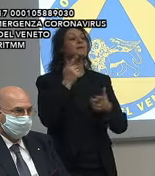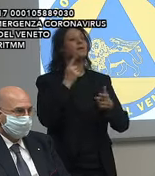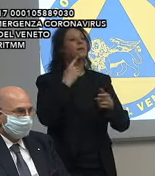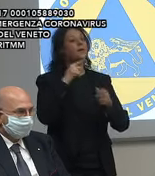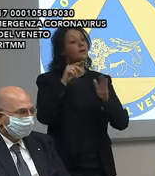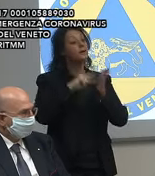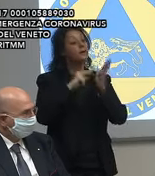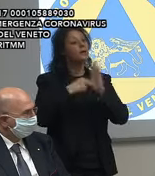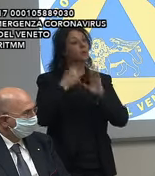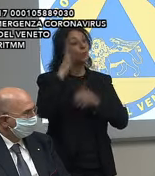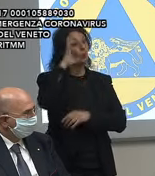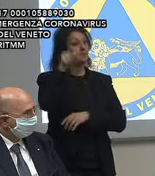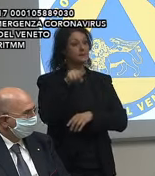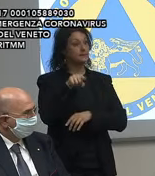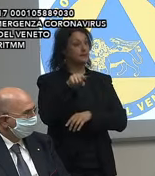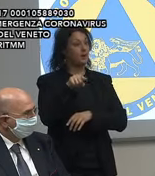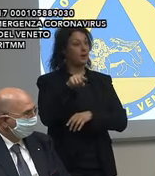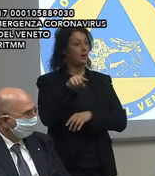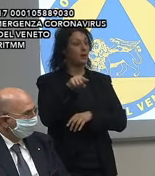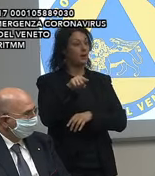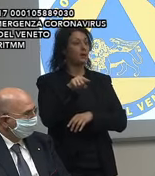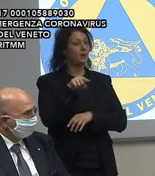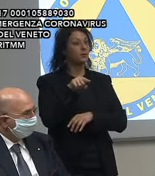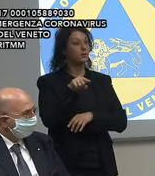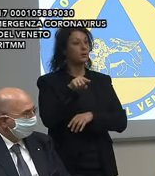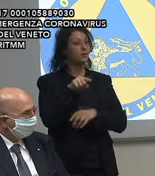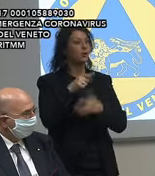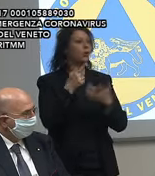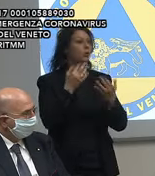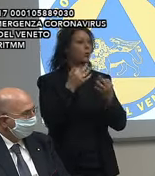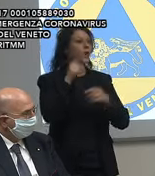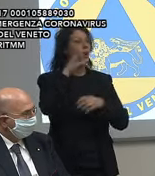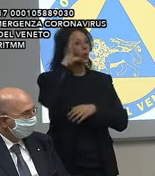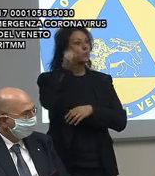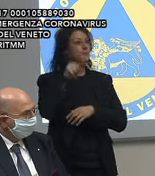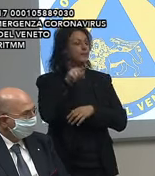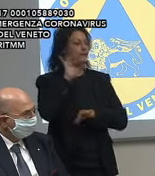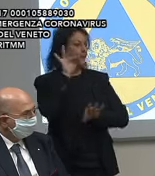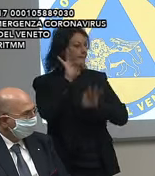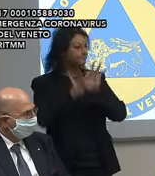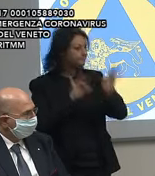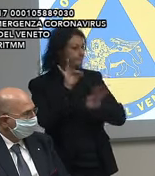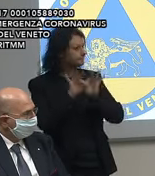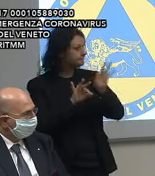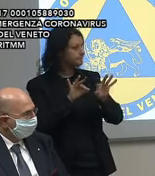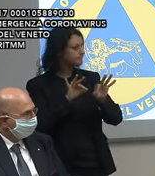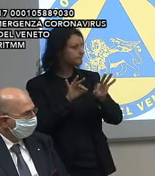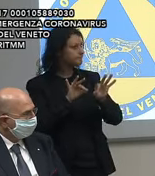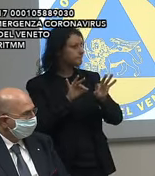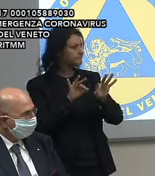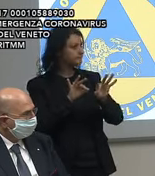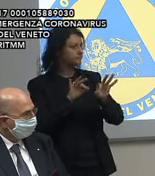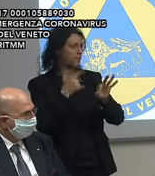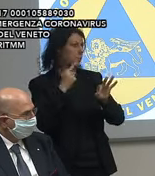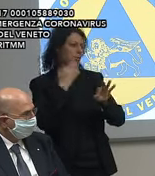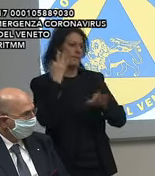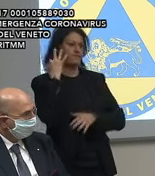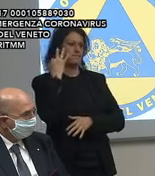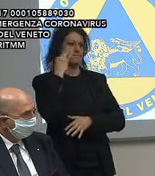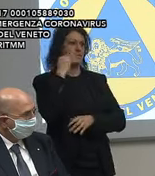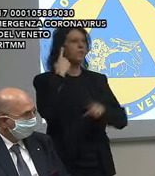di standing internazionale, dove ovviamente l'università cura in maniera top